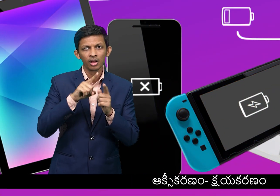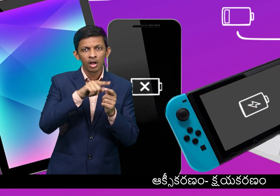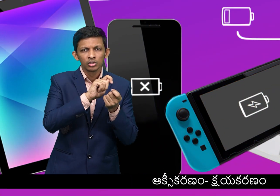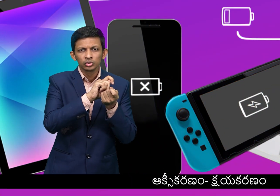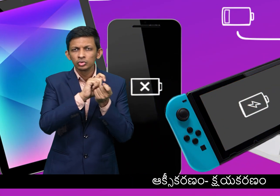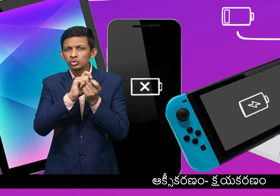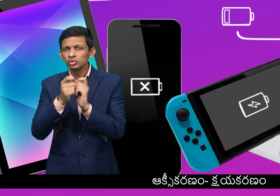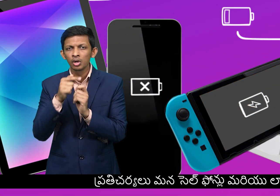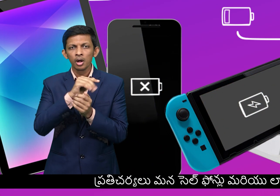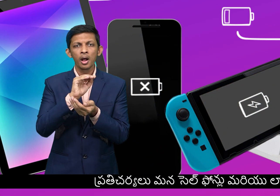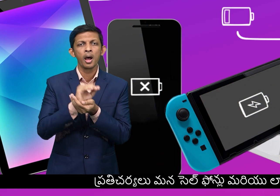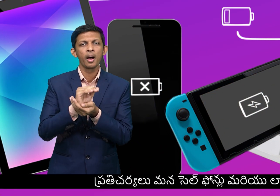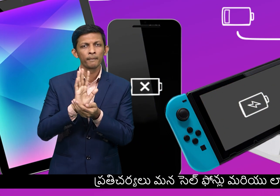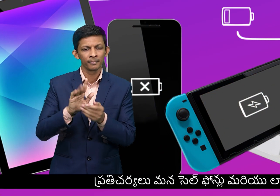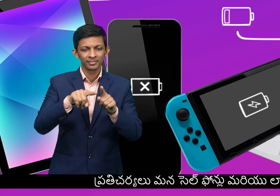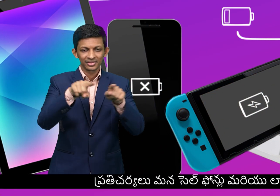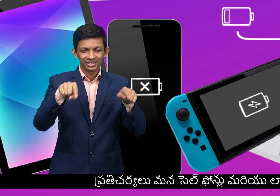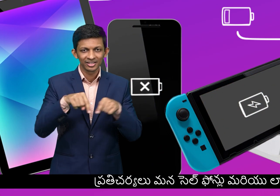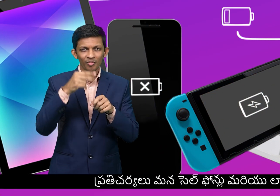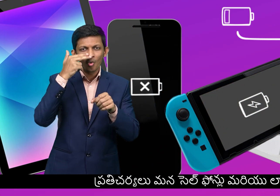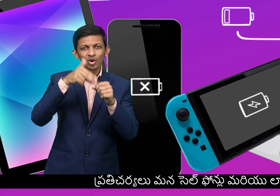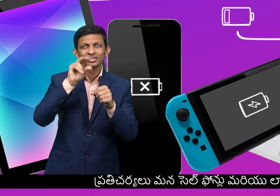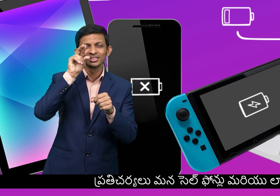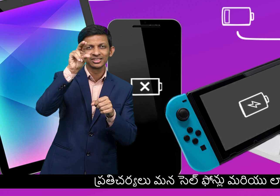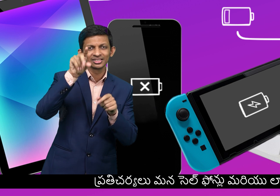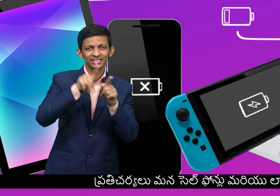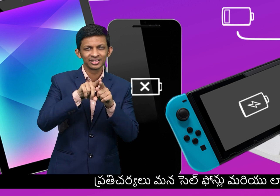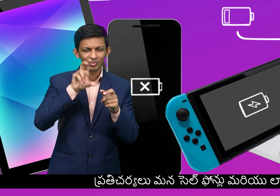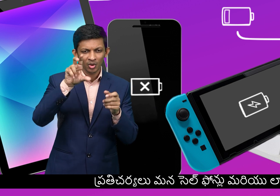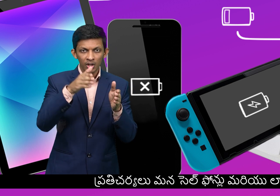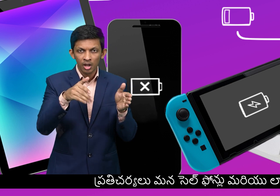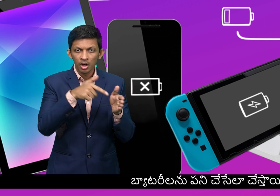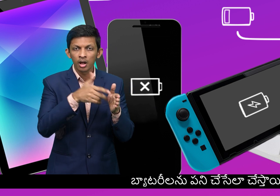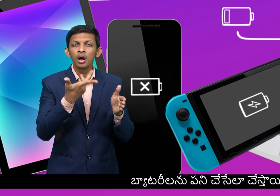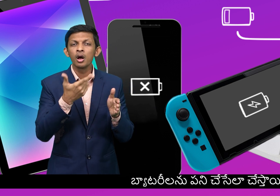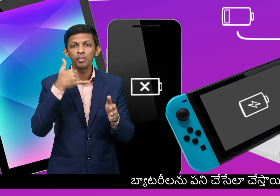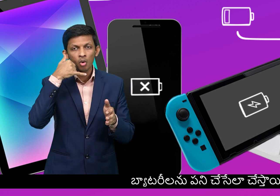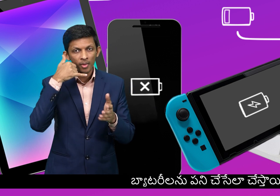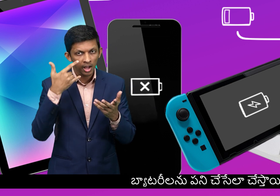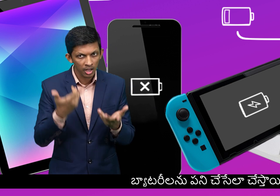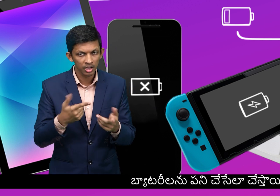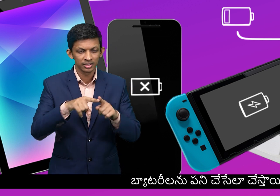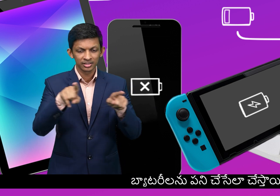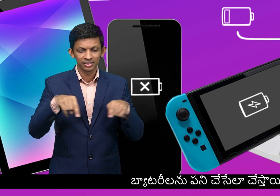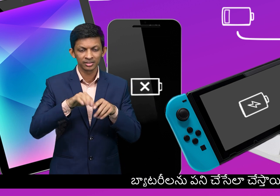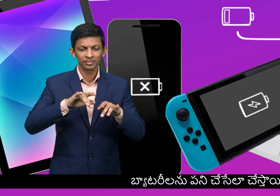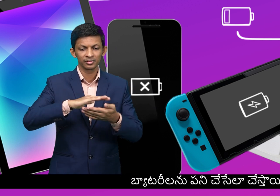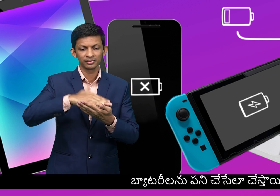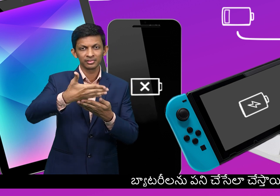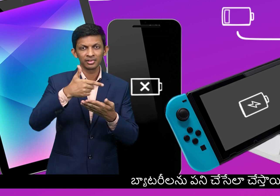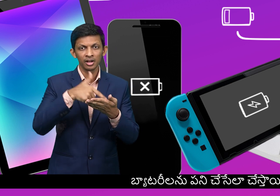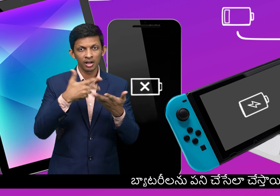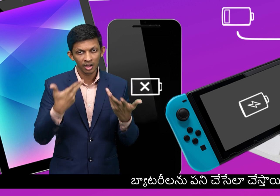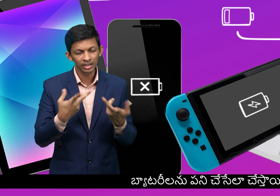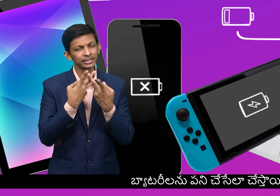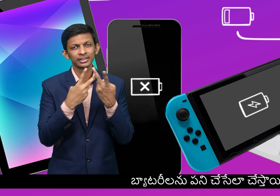ఆక్సీకరణం, క్షయకరణం ప్రతిచర్యలు మన సెల్ఫోన్లు మరియు ల్యాప్టాప్లలోని బ్యాటరీలను పనిచేసేలా చేస్తాయి.